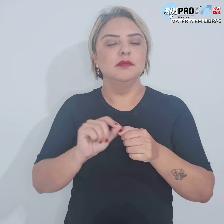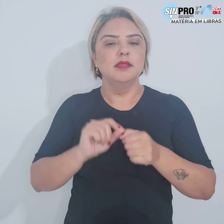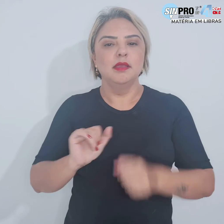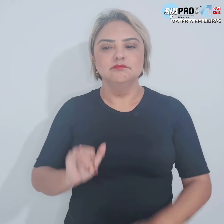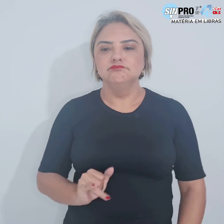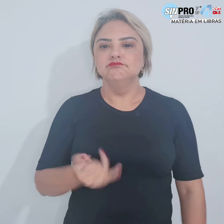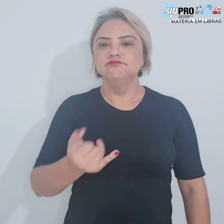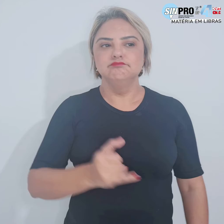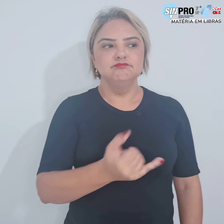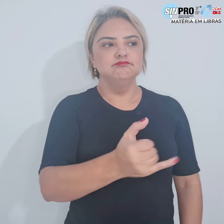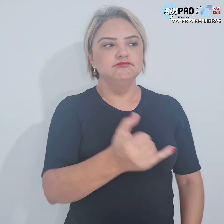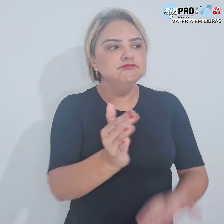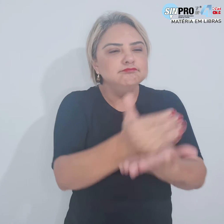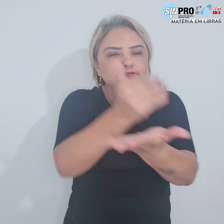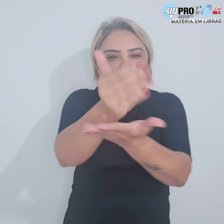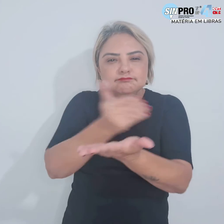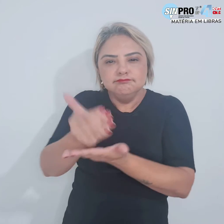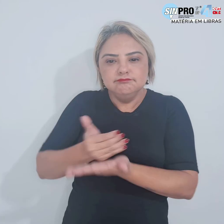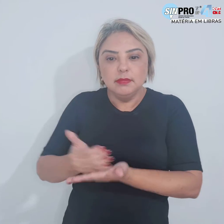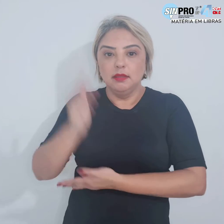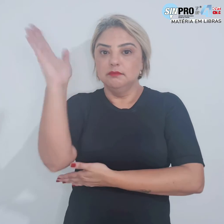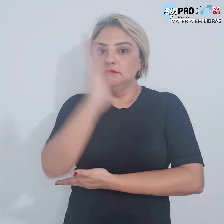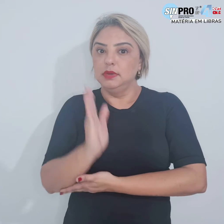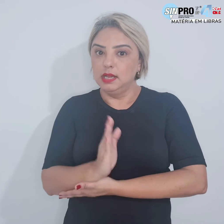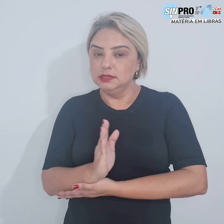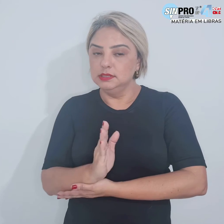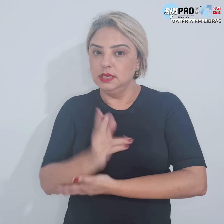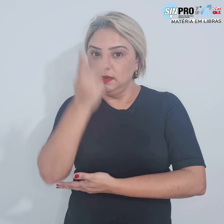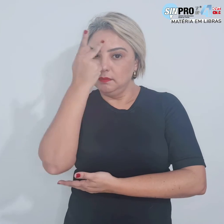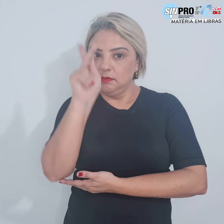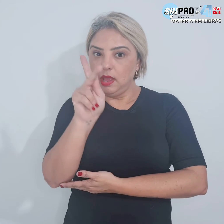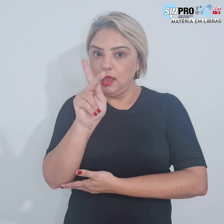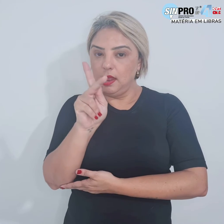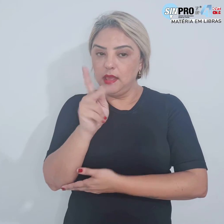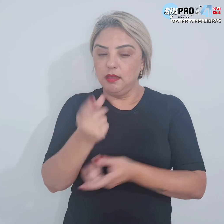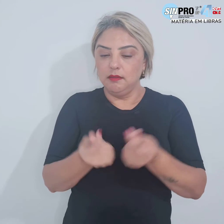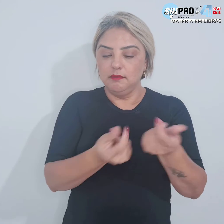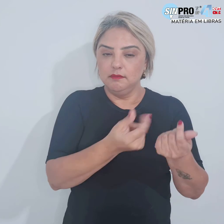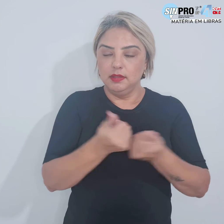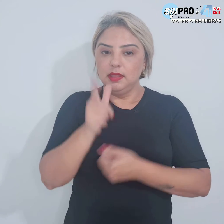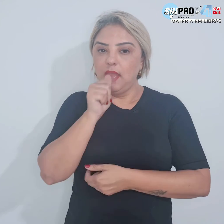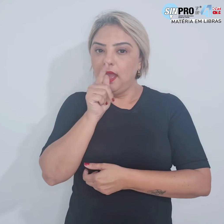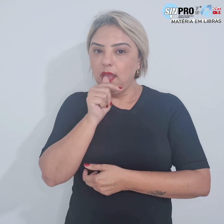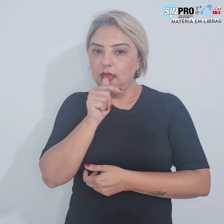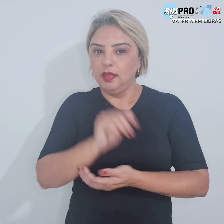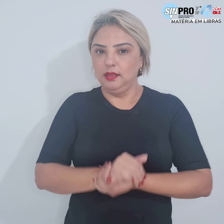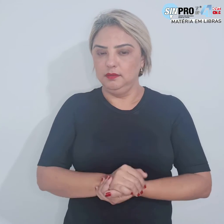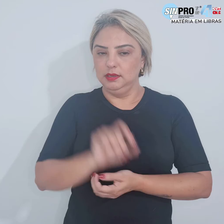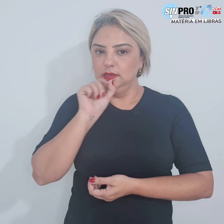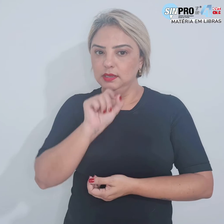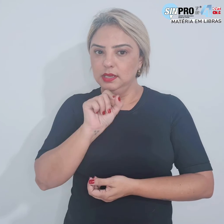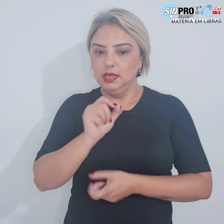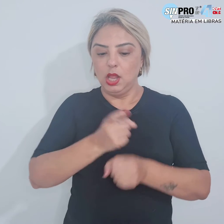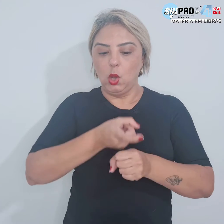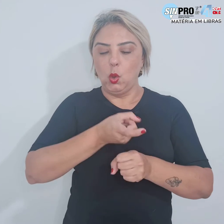as riquezas naturais brasileiras para comercializar a água, uma forma de lucrar e